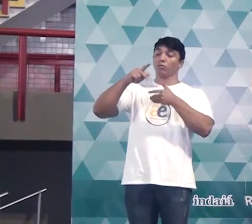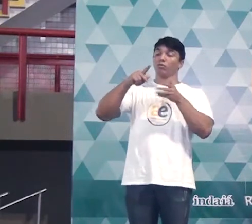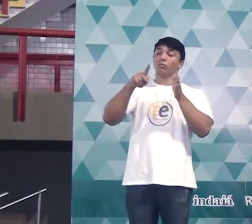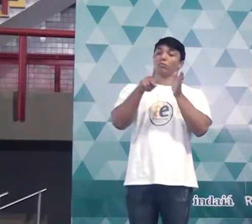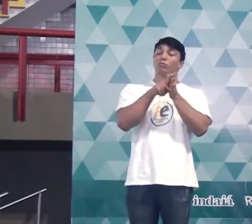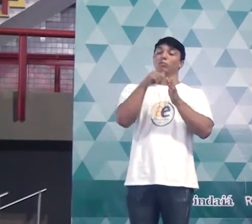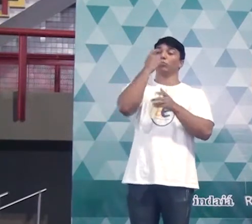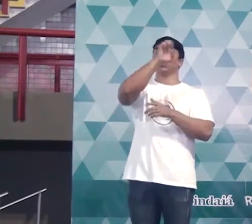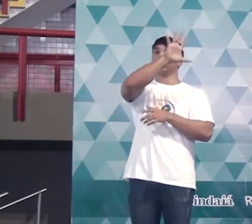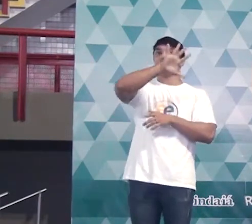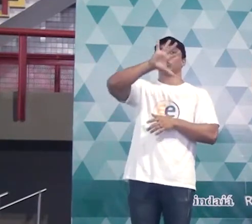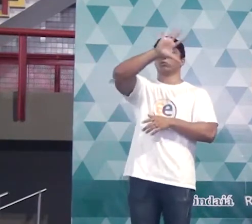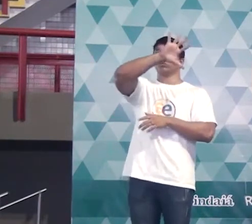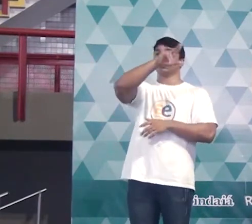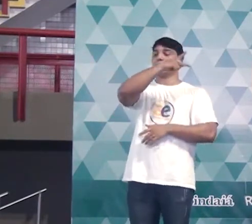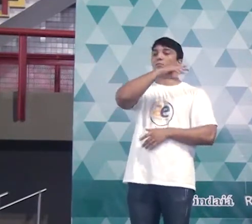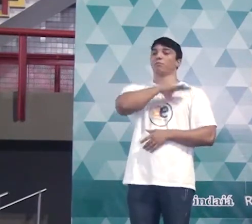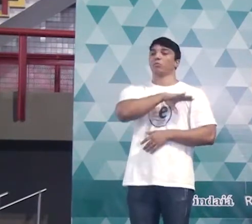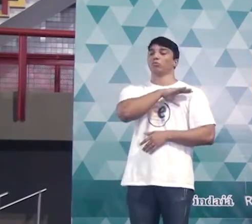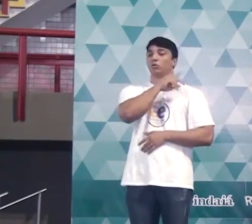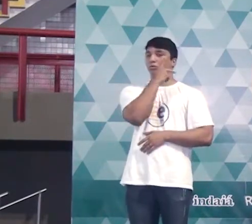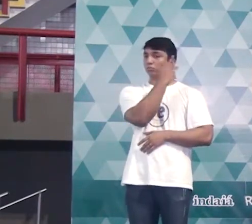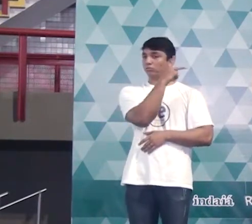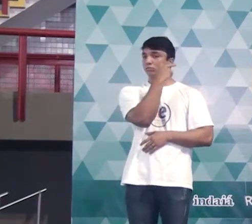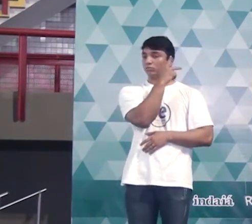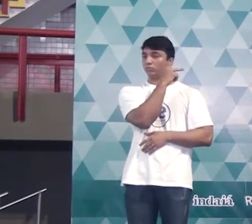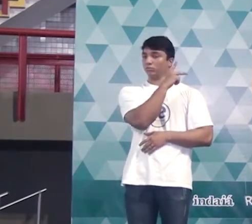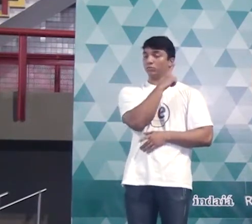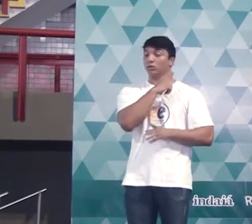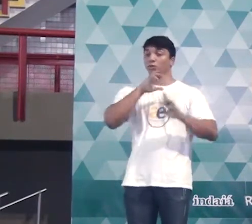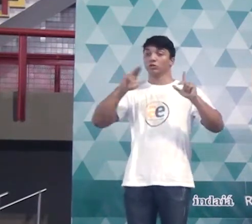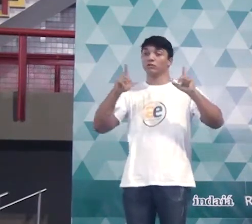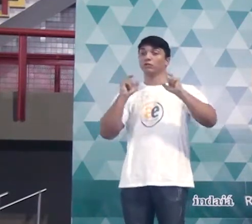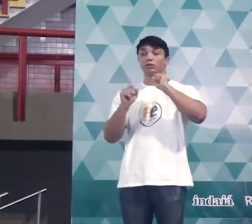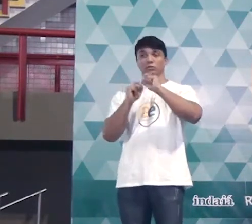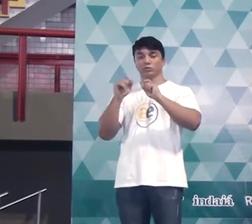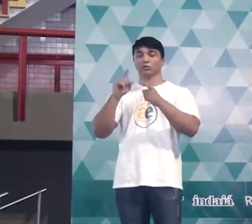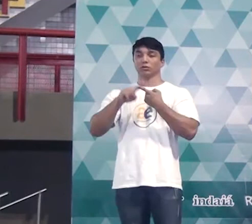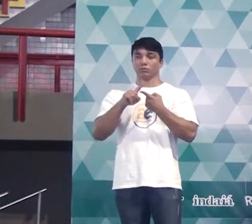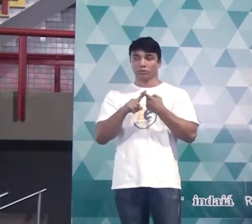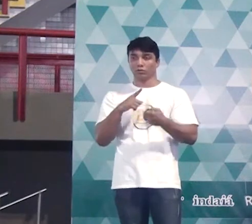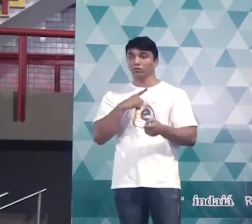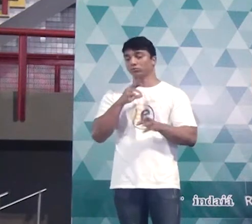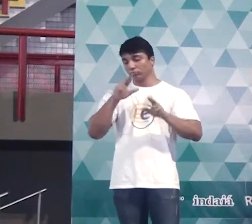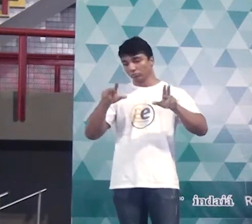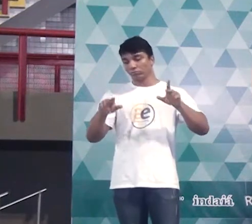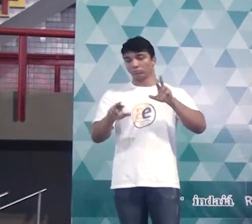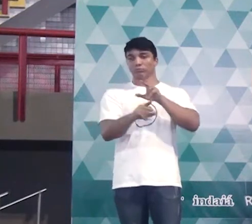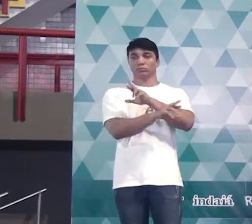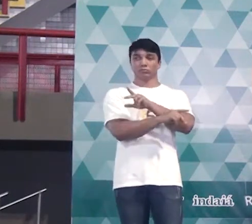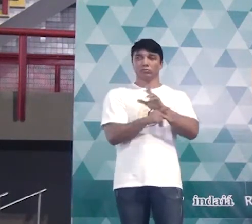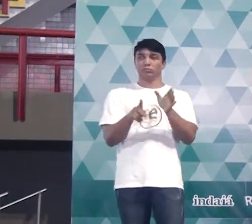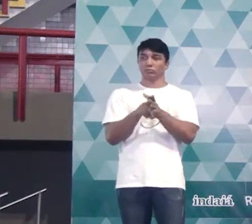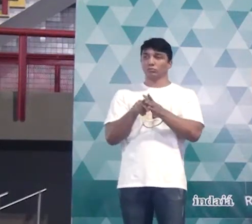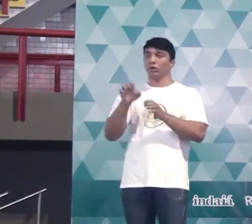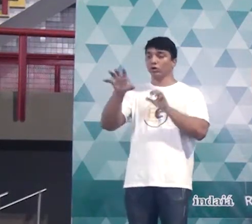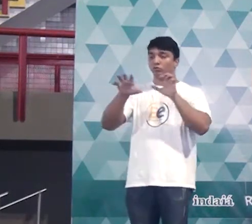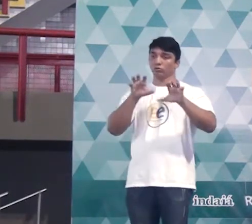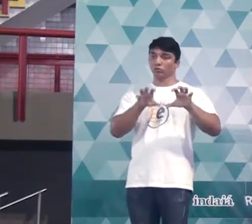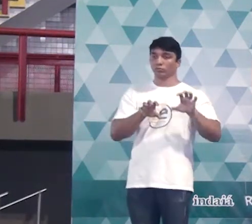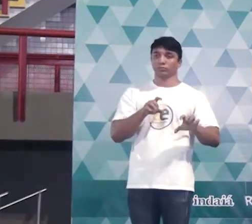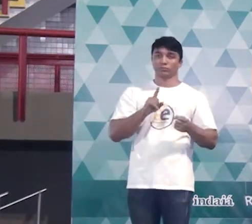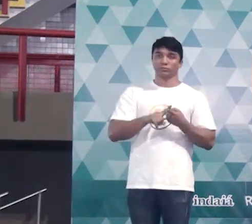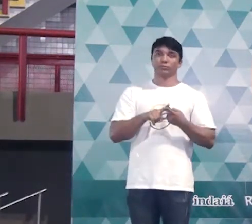o português de Portugal. Isso também é variação de nível geográfico. Isso também é variação de nível regional, tudo